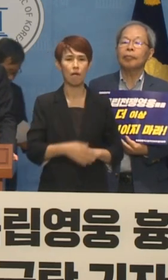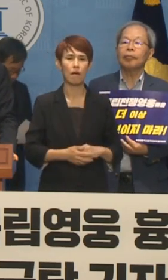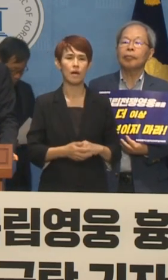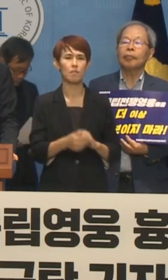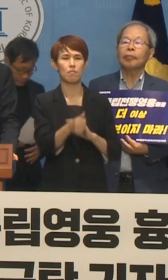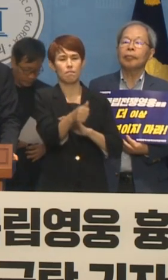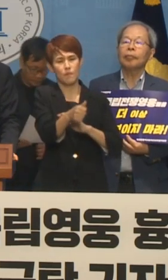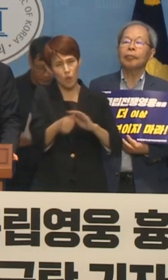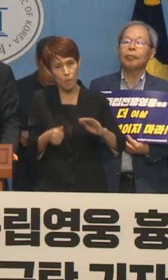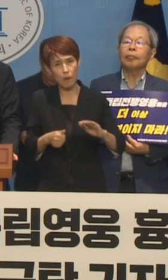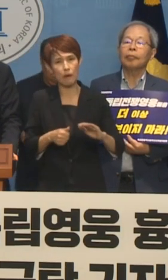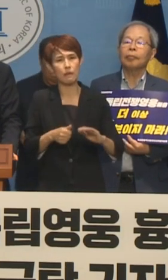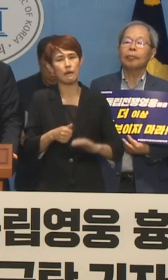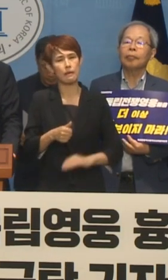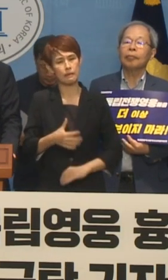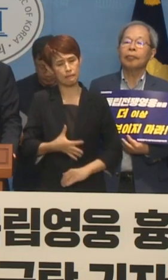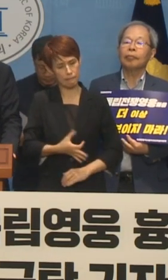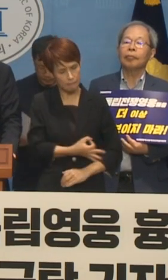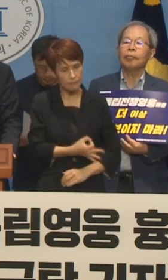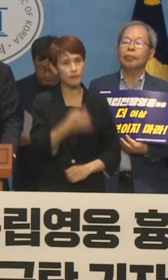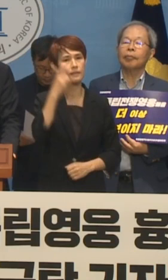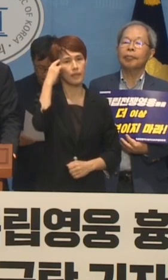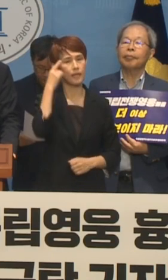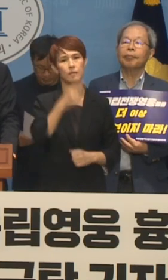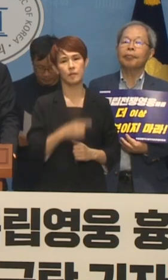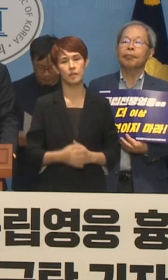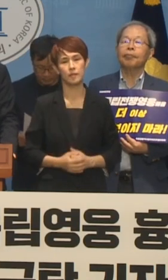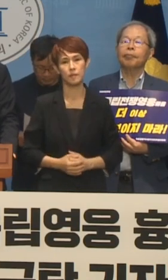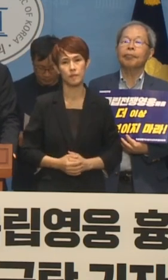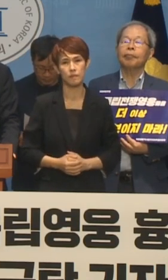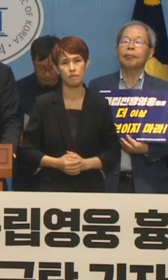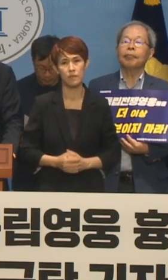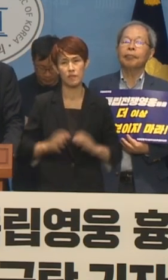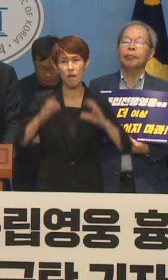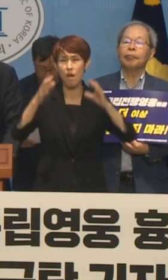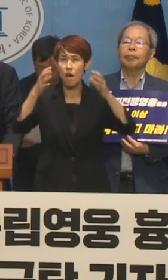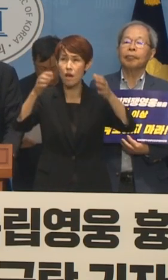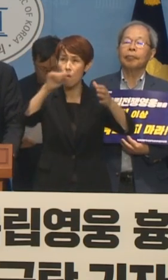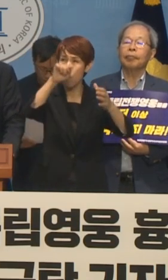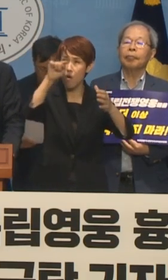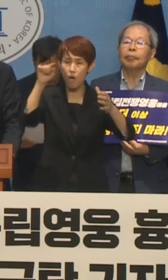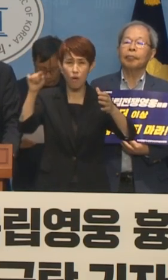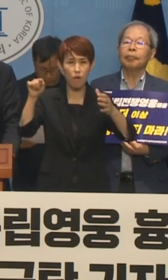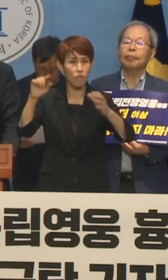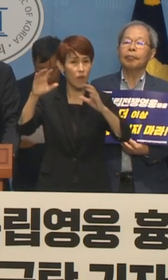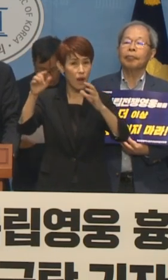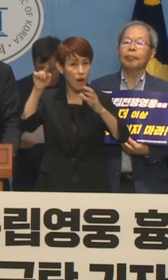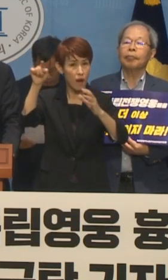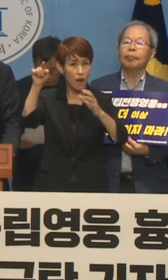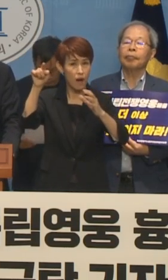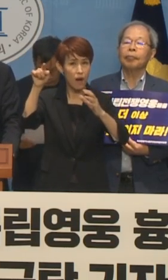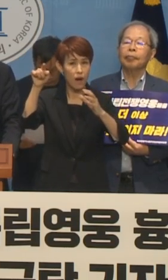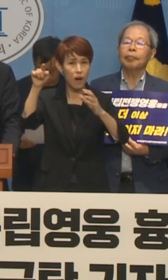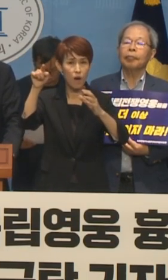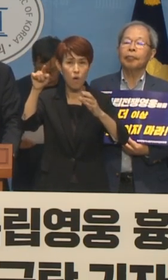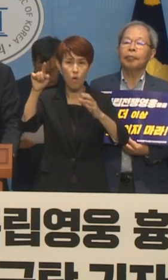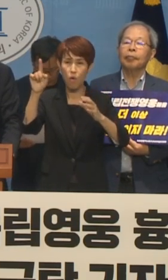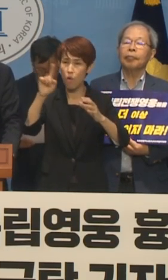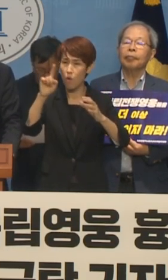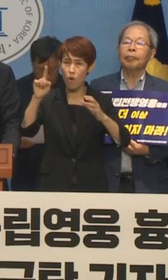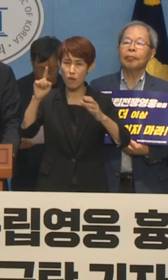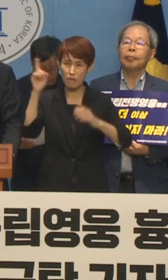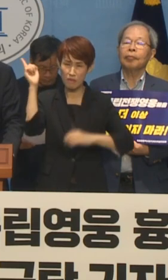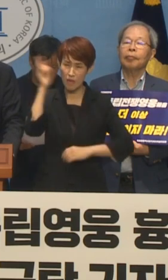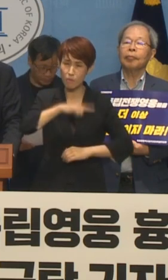비겁하고 졸렬하다고 생각합니다. 세계의 어떤 한심한 나라, 어떤